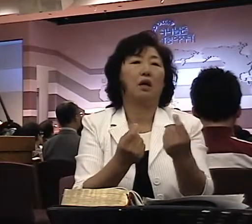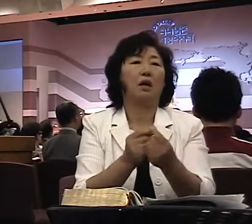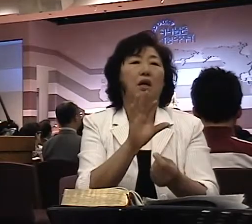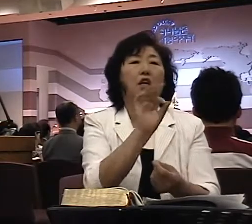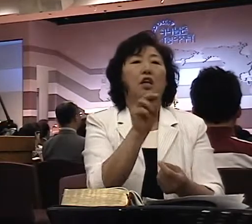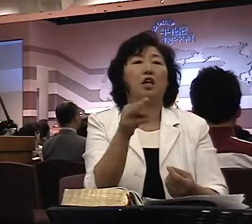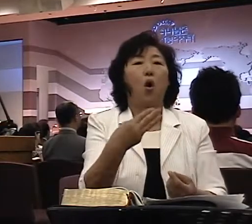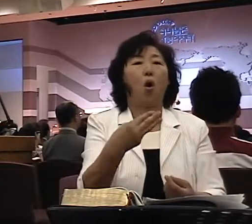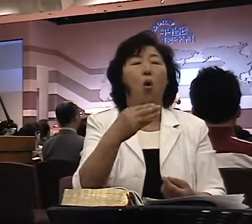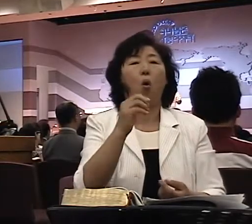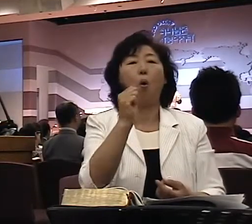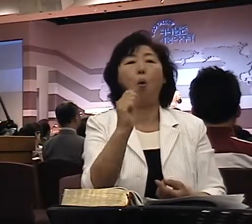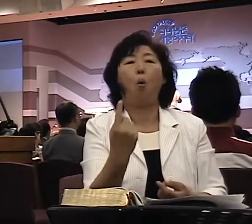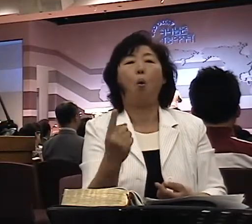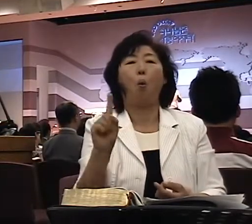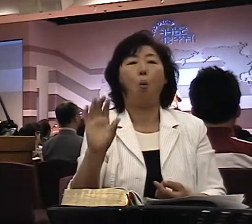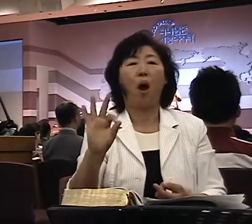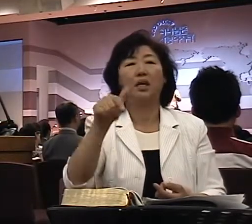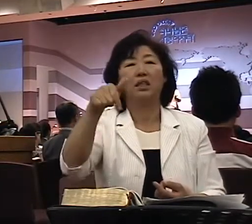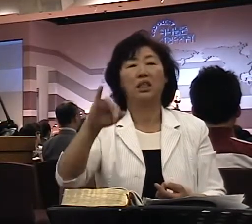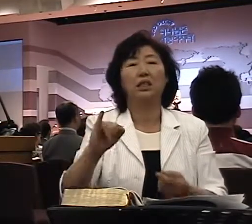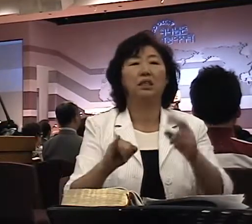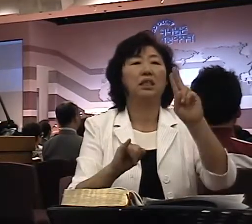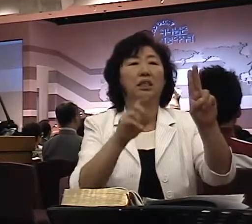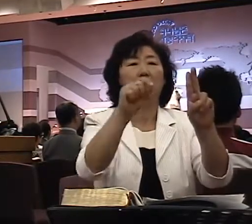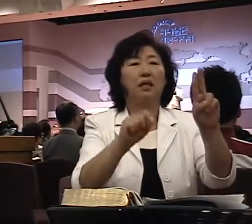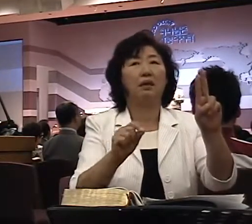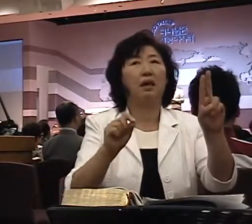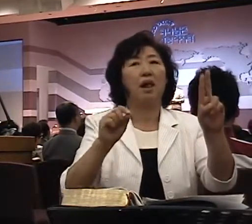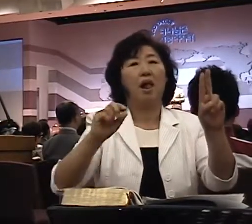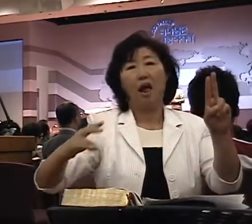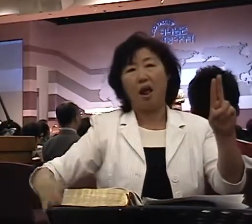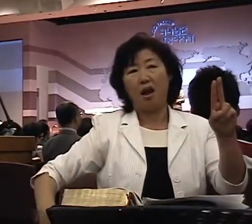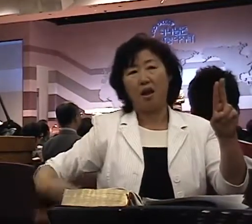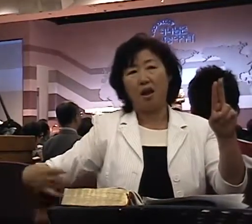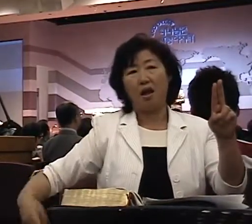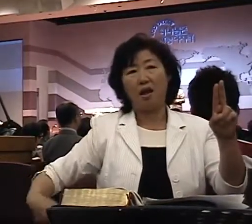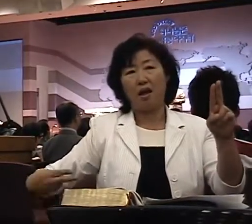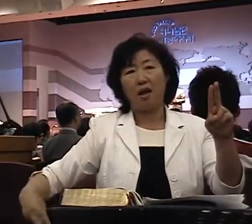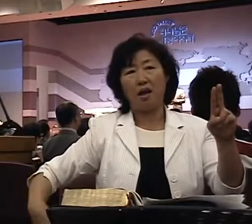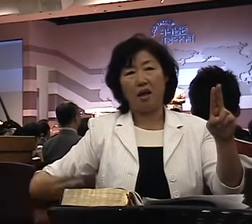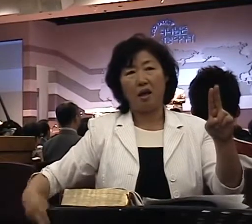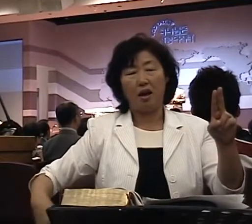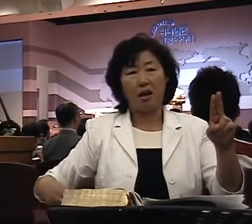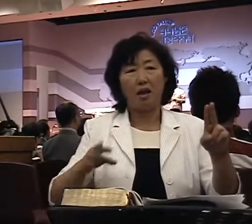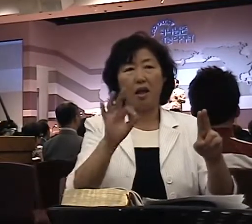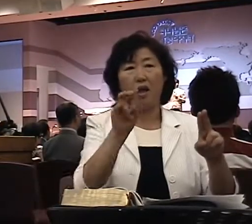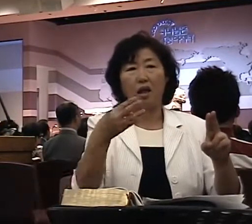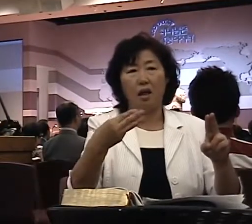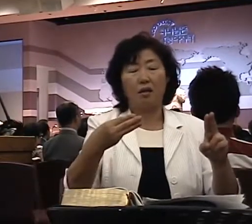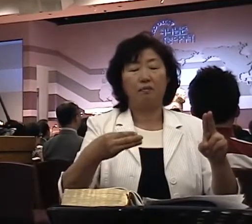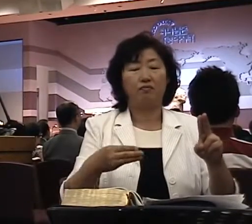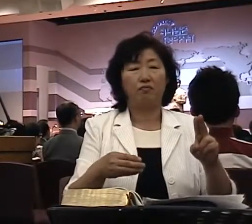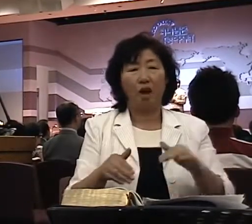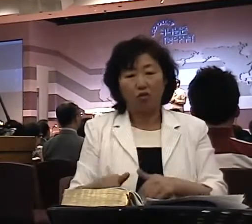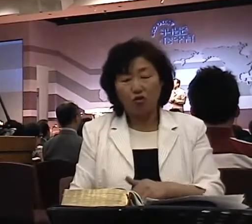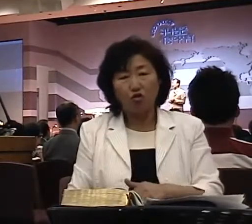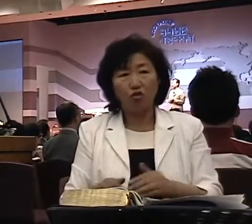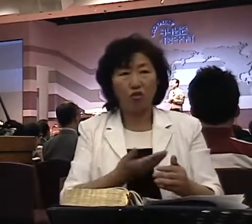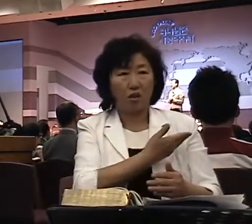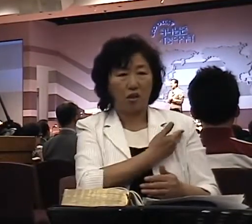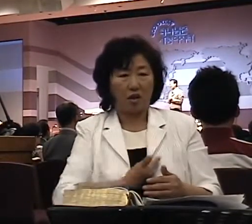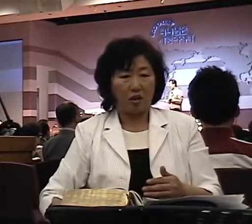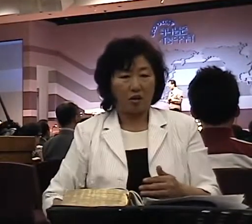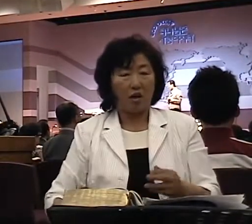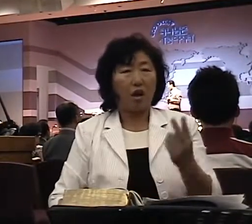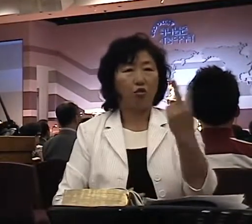보면 엘리야가 이제 하나님께로부터 부르심을 받기 전에 그의 수제자 엘리사와 함께 단둘이 나누는 장면이